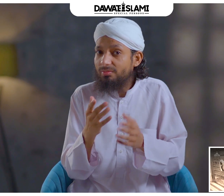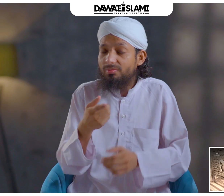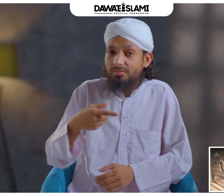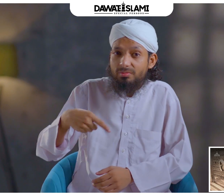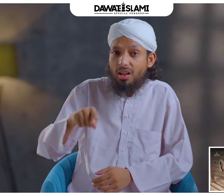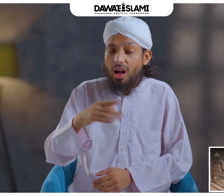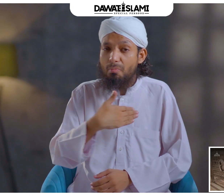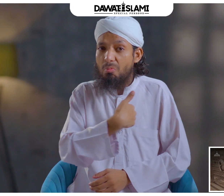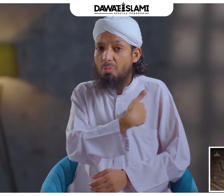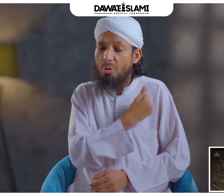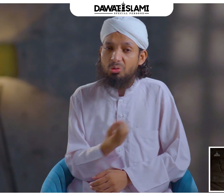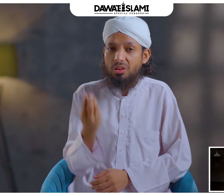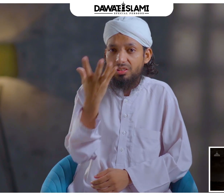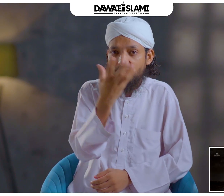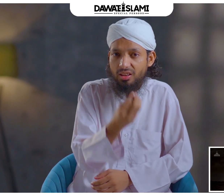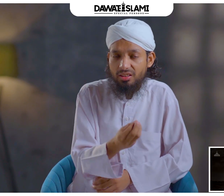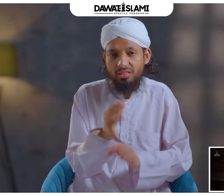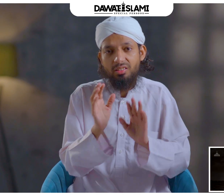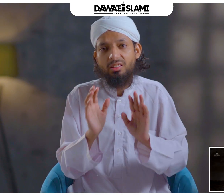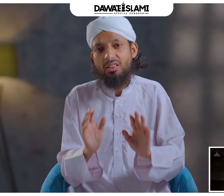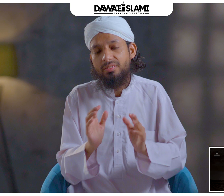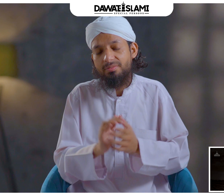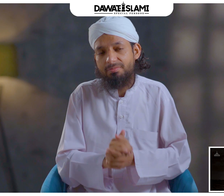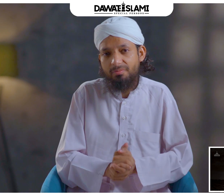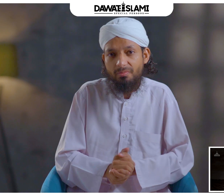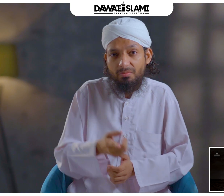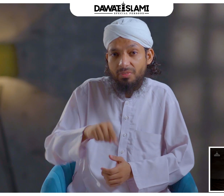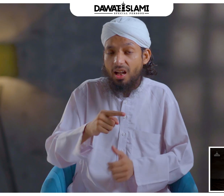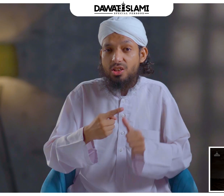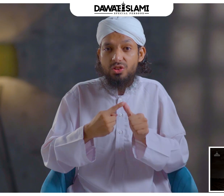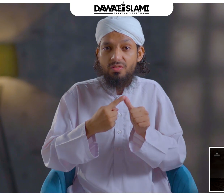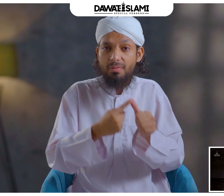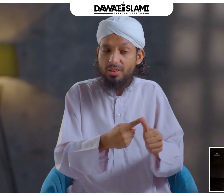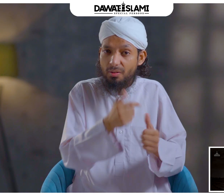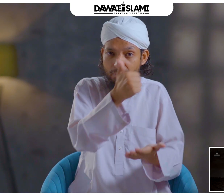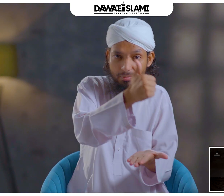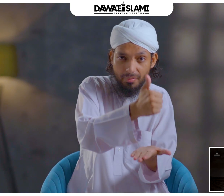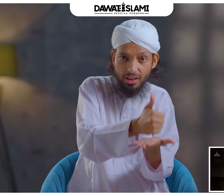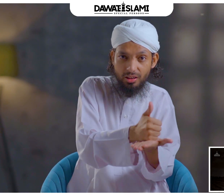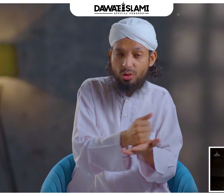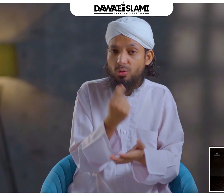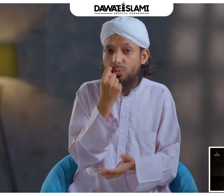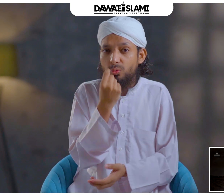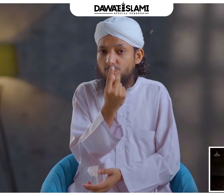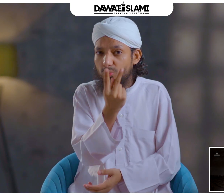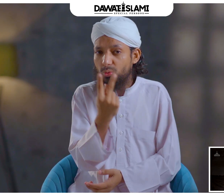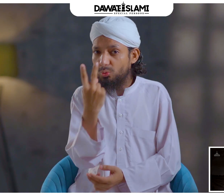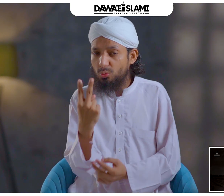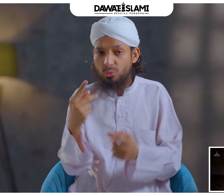مجرم کو کوئی ضامن نہ مل سکا ہمیں مر جانے کے لیے کافی نہ تھا؟ ہم ضامن نہ ہوتے جب بھی آج ہماری